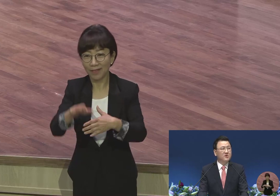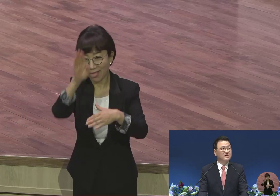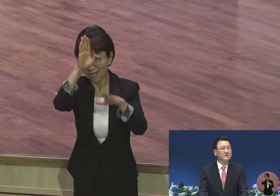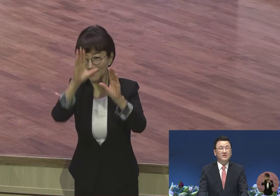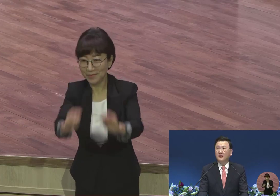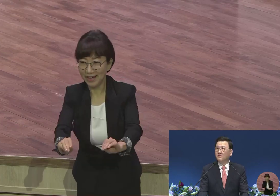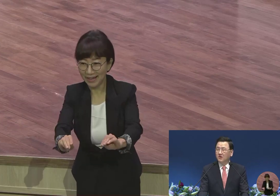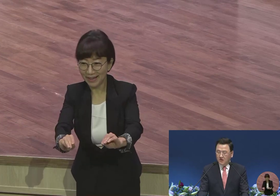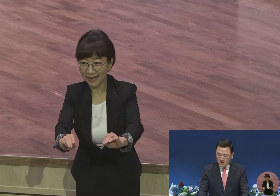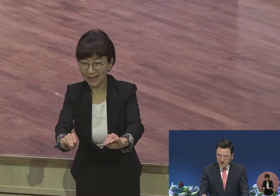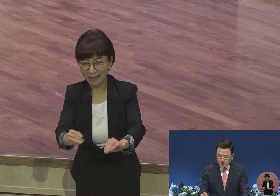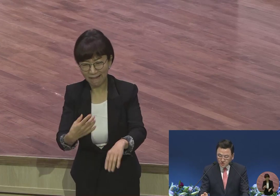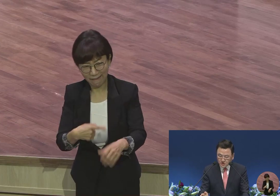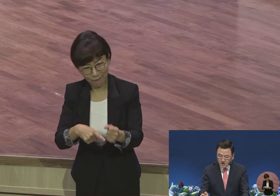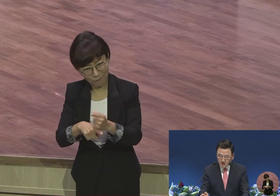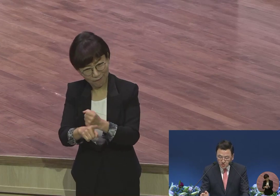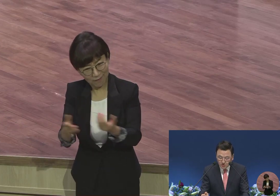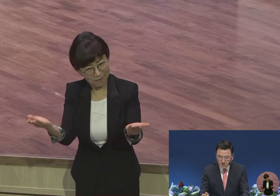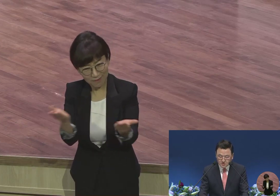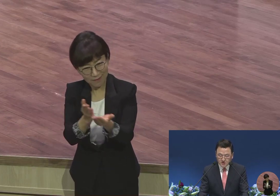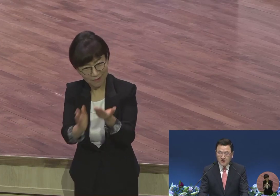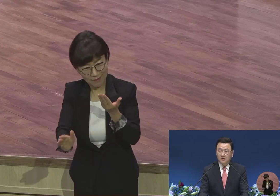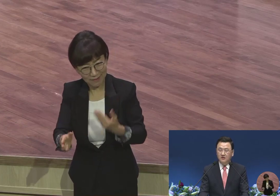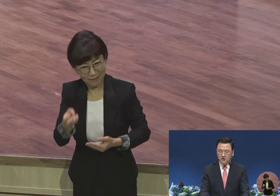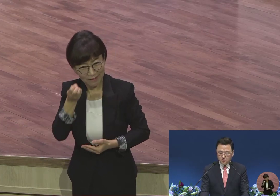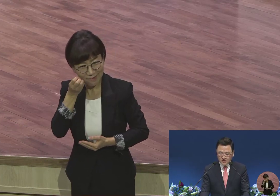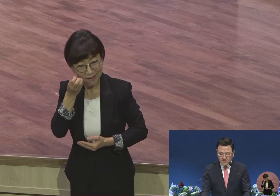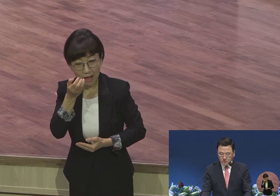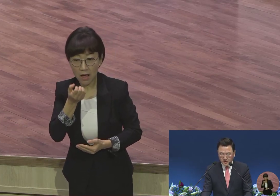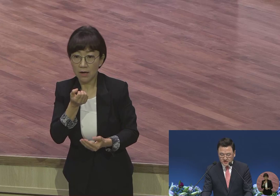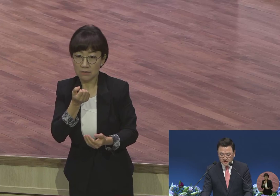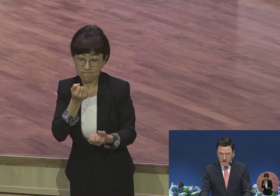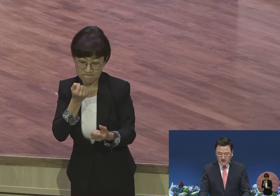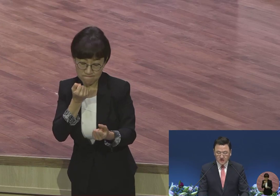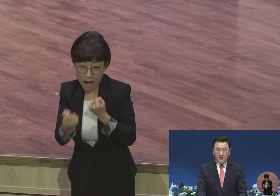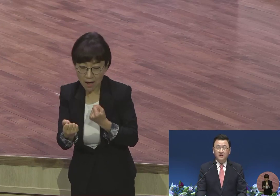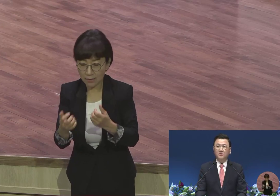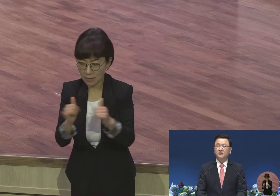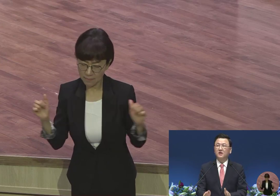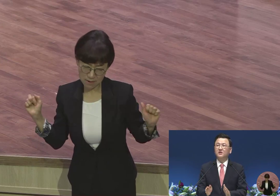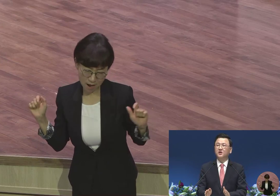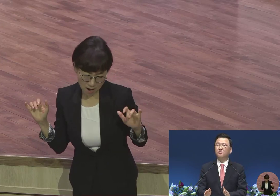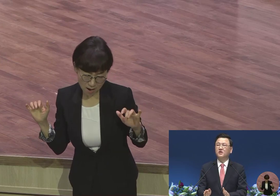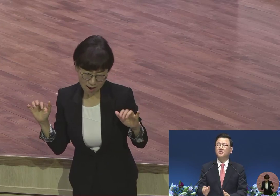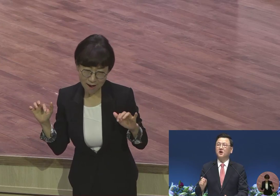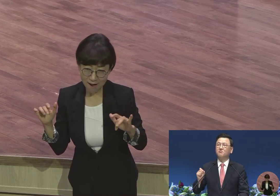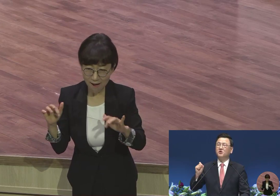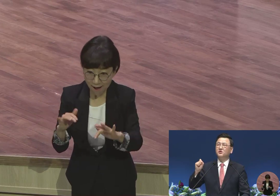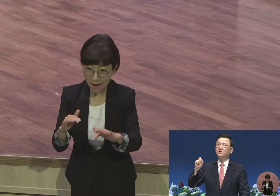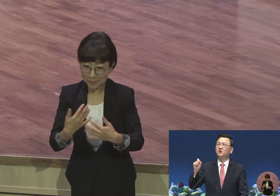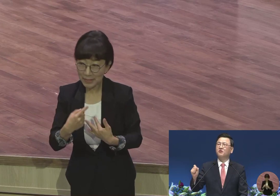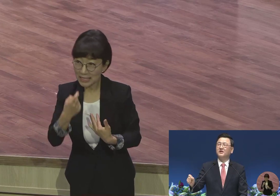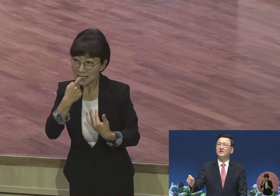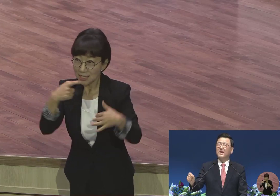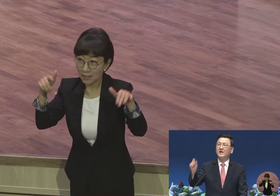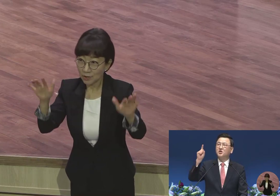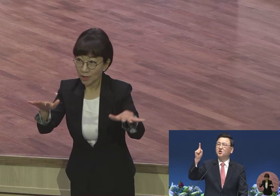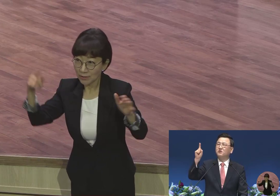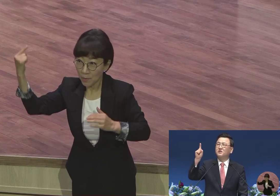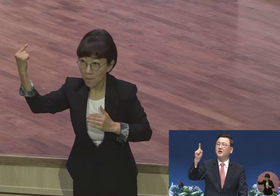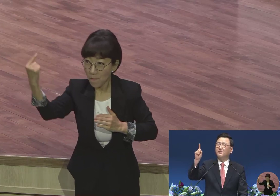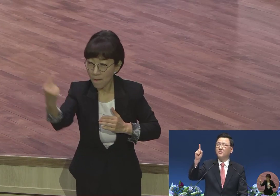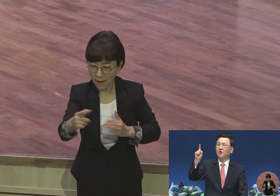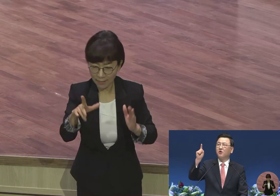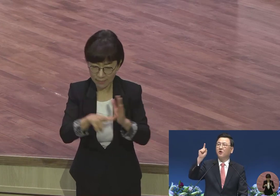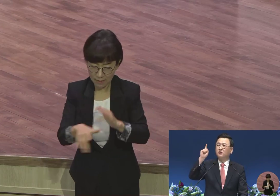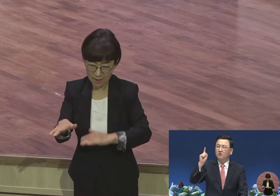불구하고 수많은 사람들이 그곳에 모여 있습니다. 수많은 환자들이 천사가 내려올 때 제일 먼저 뛰어가는 그